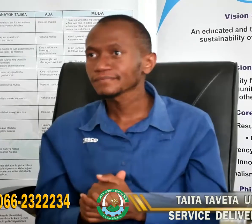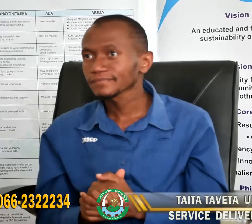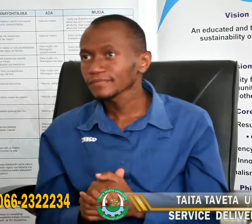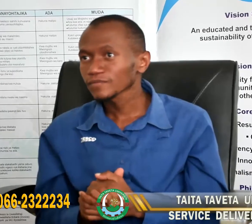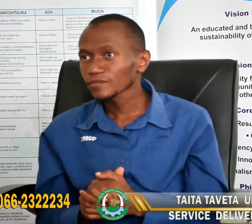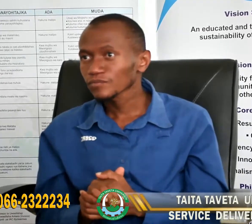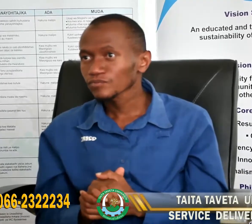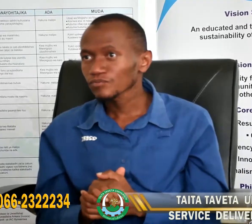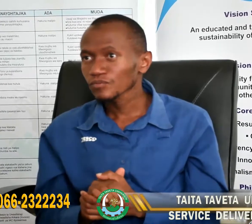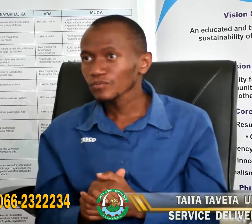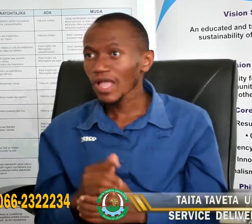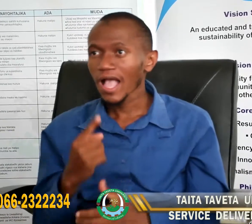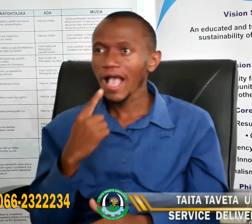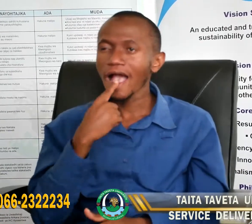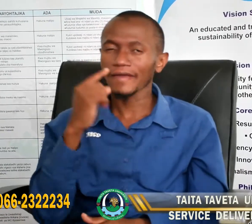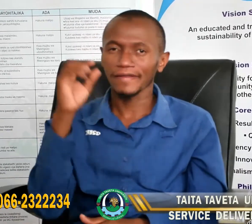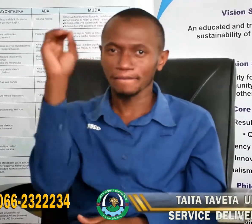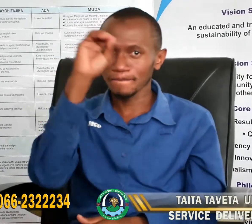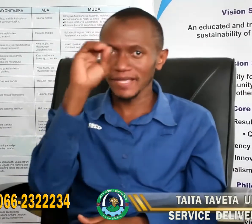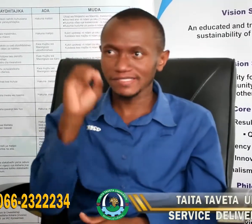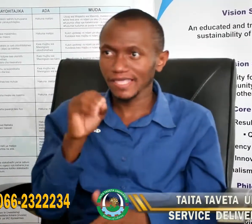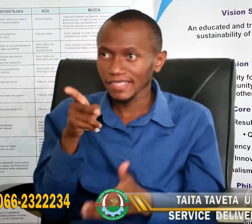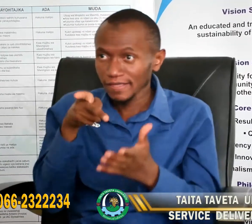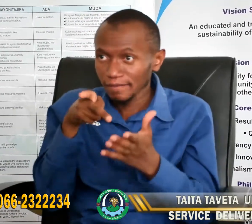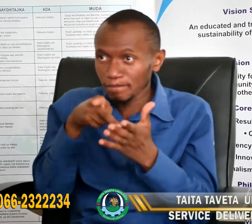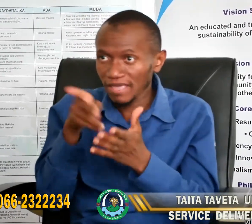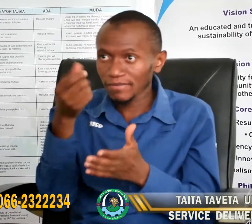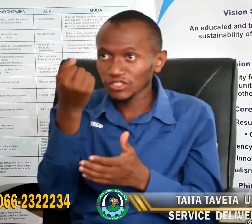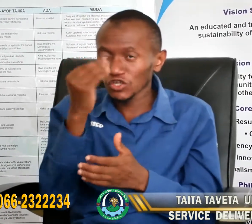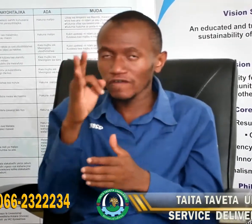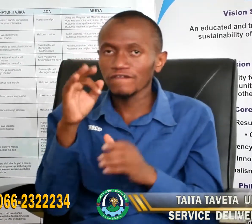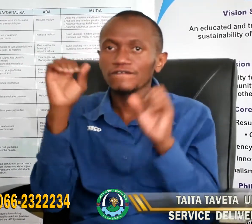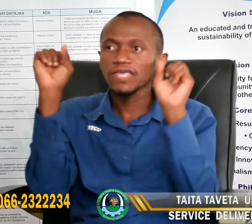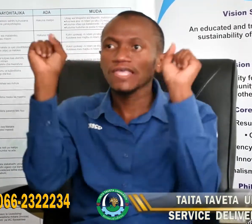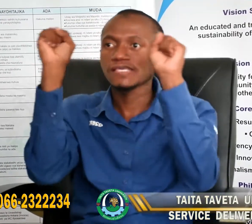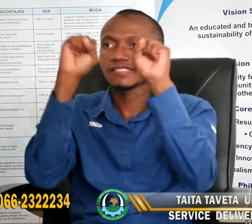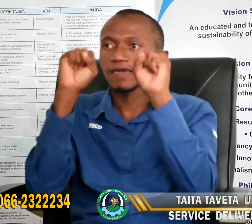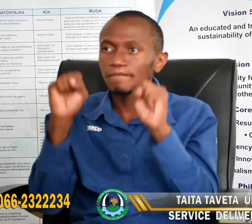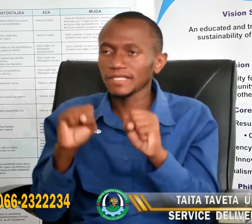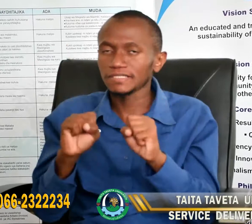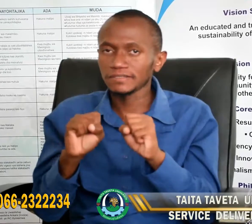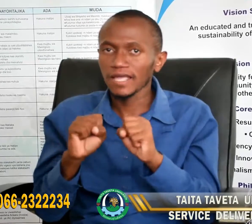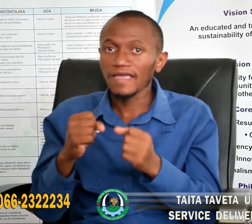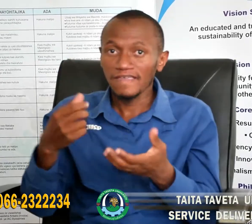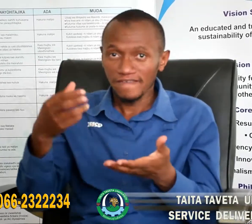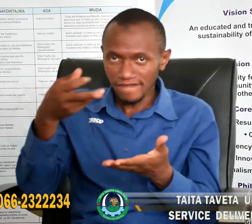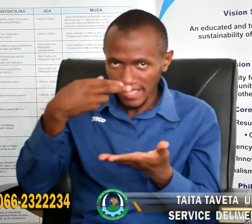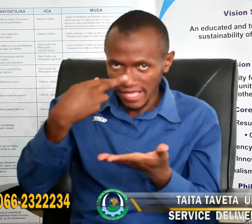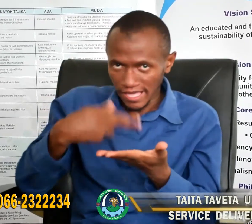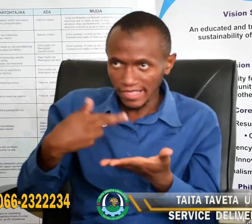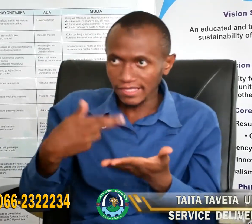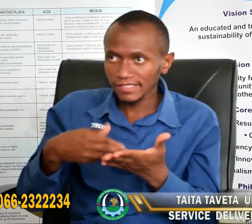mitihani. Yanayohitajika, kukamilishwa kwa muhula. Ada, hakuna